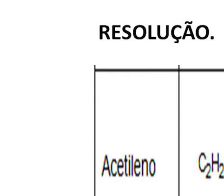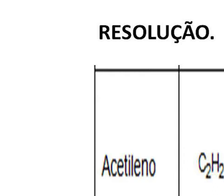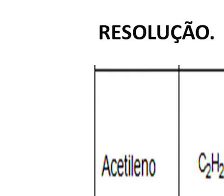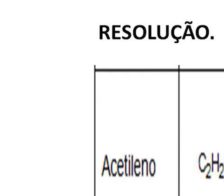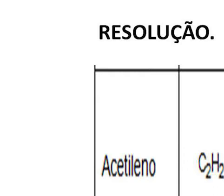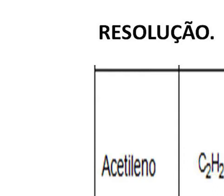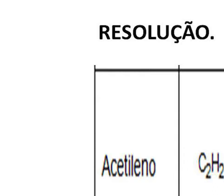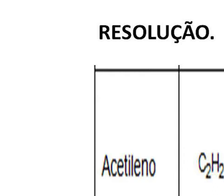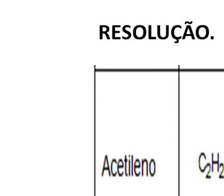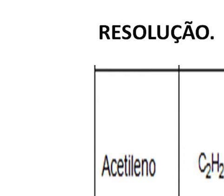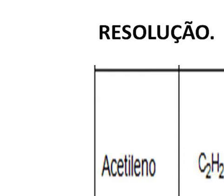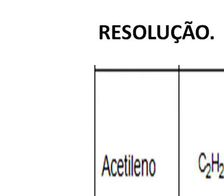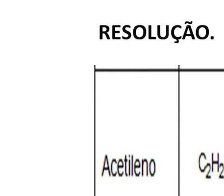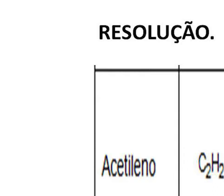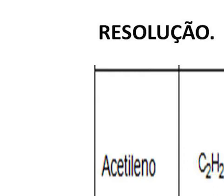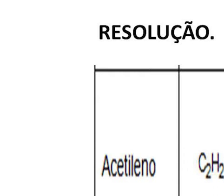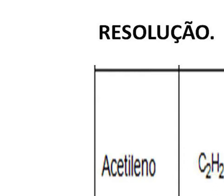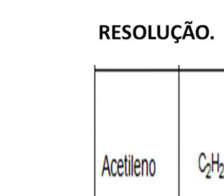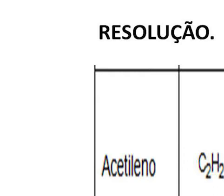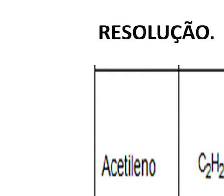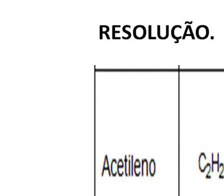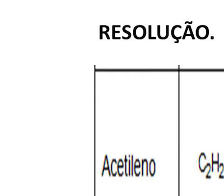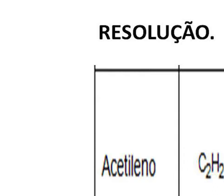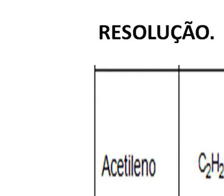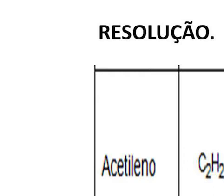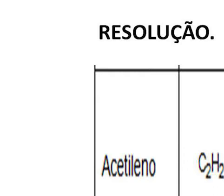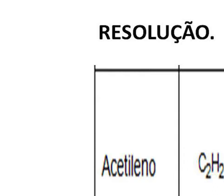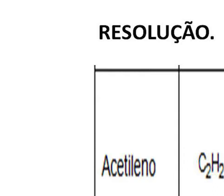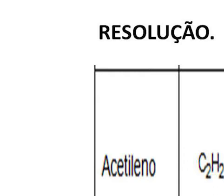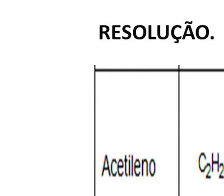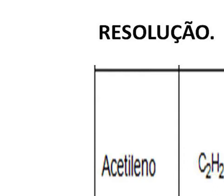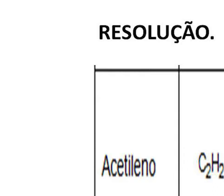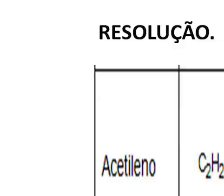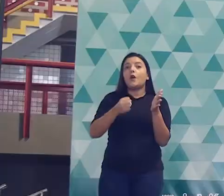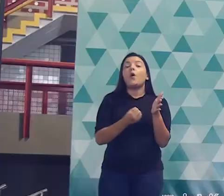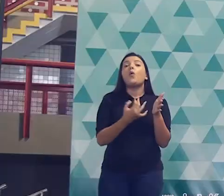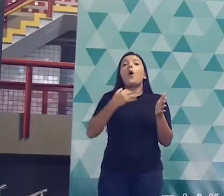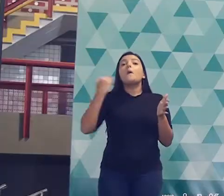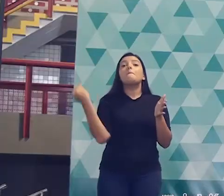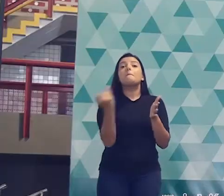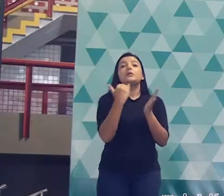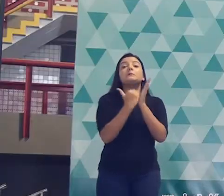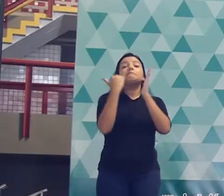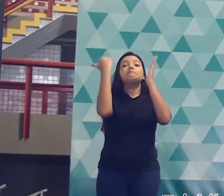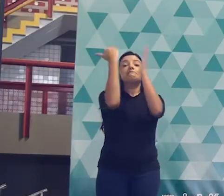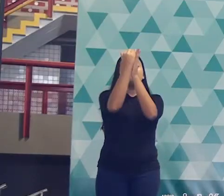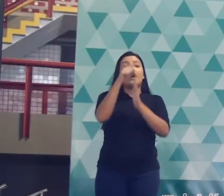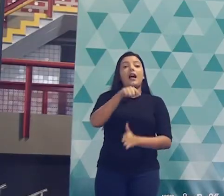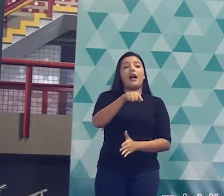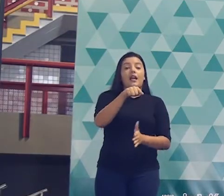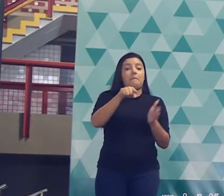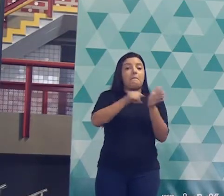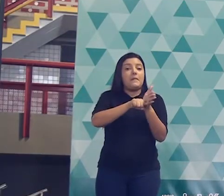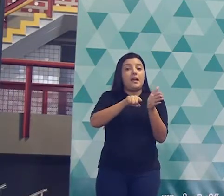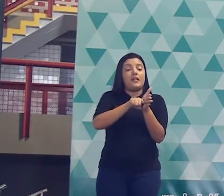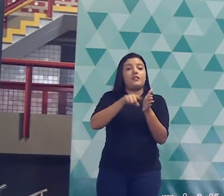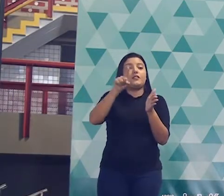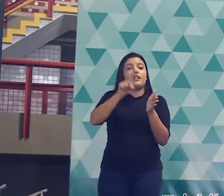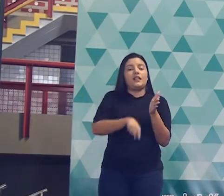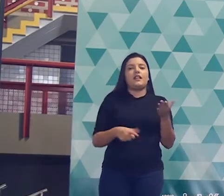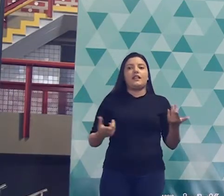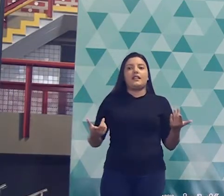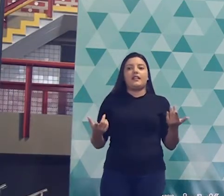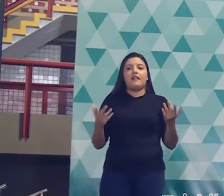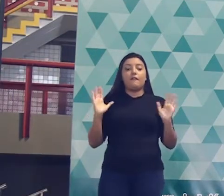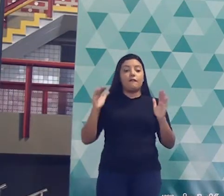menos tem alguma importância? Tem, mas é apenas uma. Qual é a única importância que tem esse sinal de menos? É apenas para